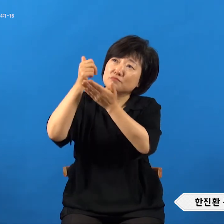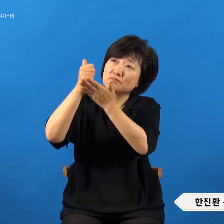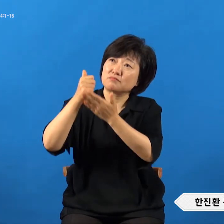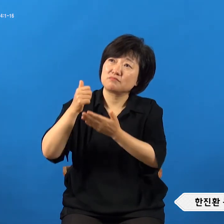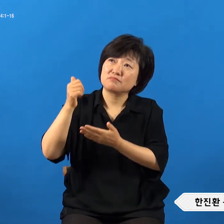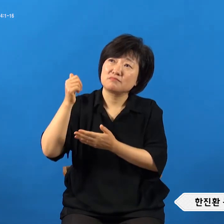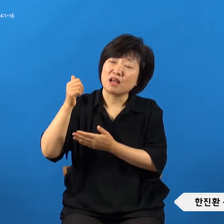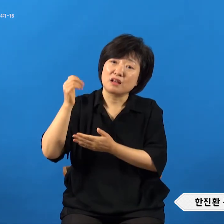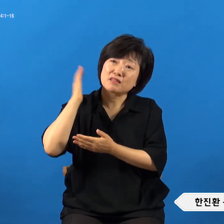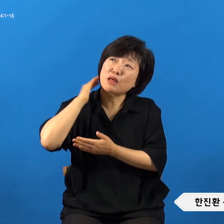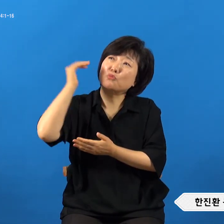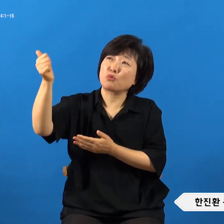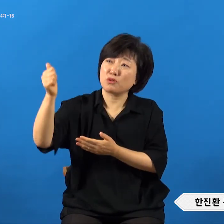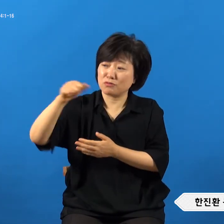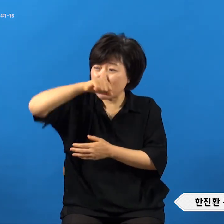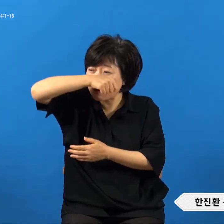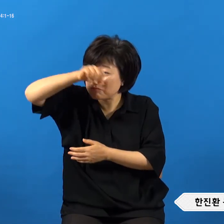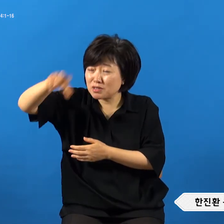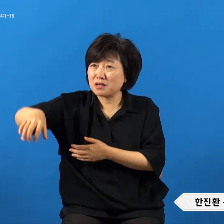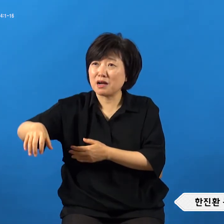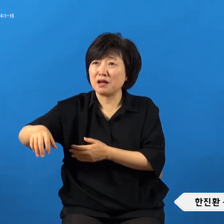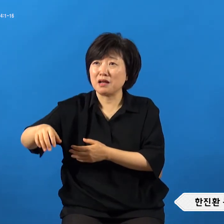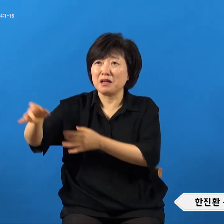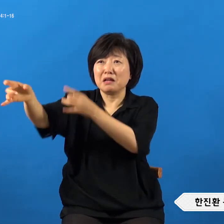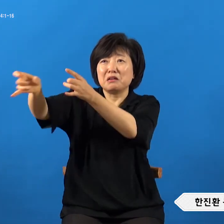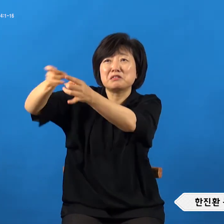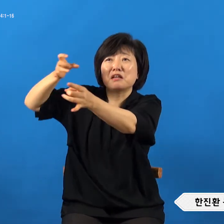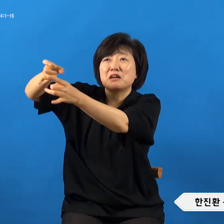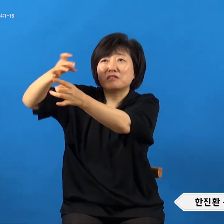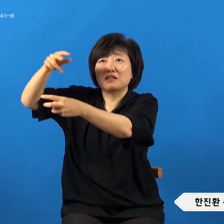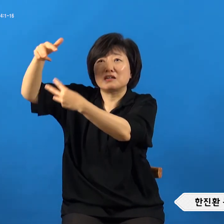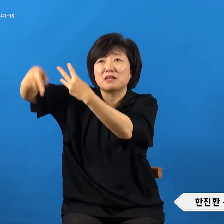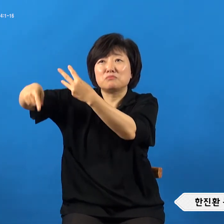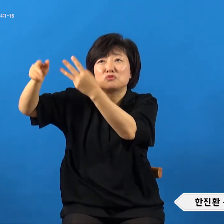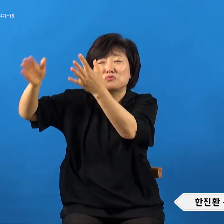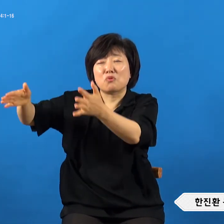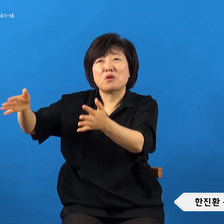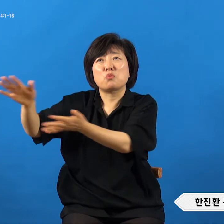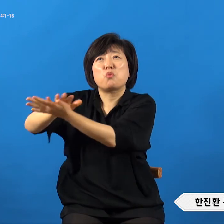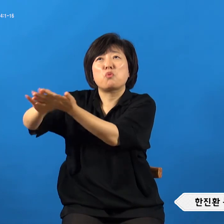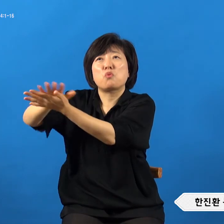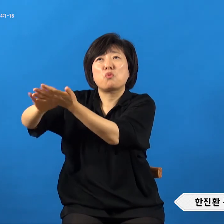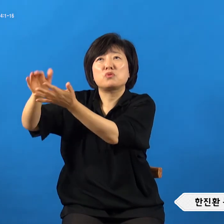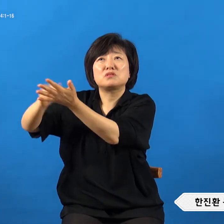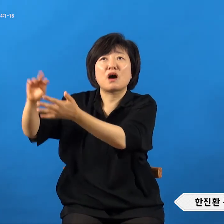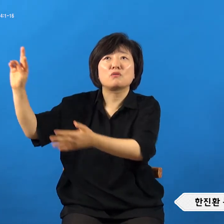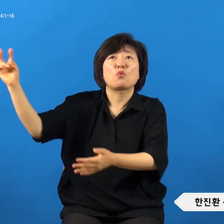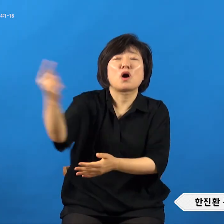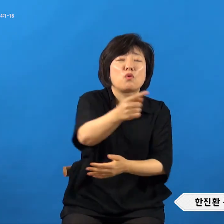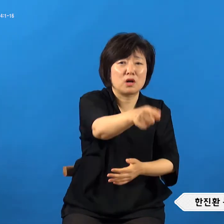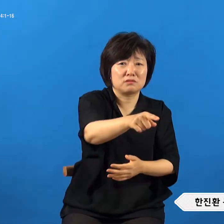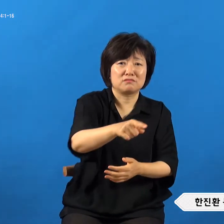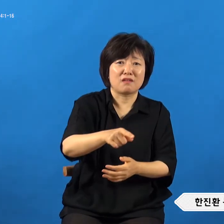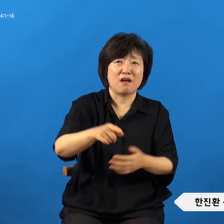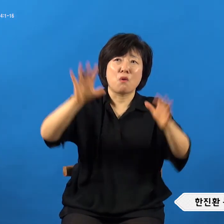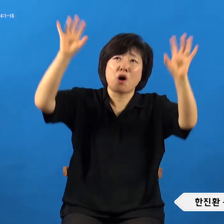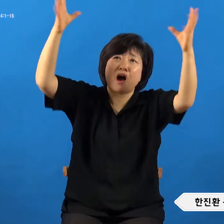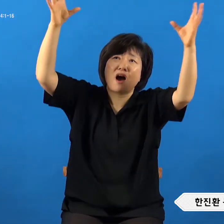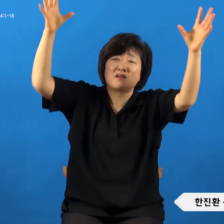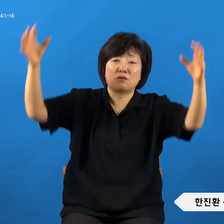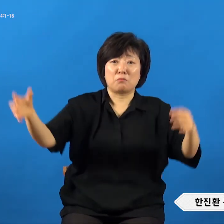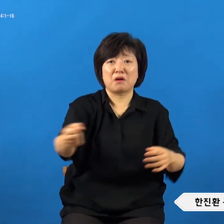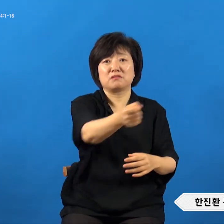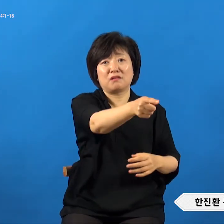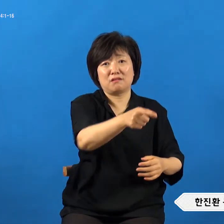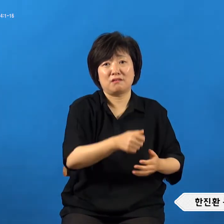주님, 대통령은 기껏 아프리카에 사냥하러 가서 3주 머물고 있다가 다시 돌아가는데도 저렇게 사람들